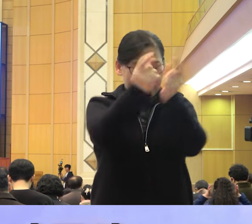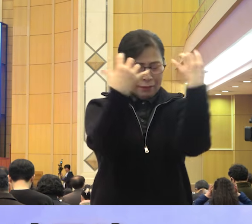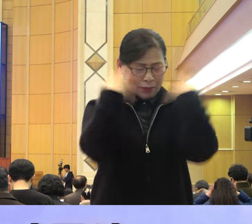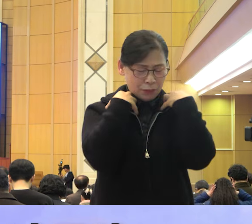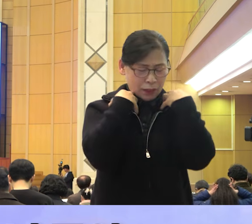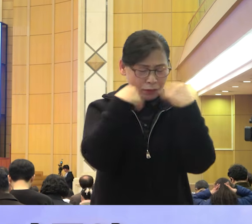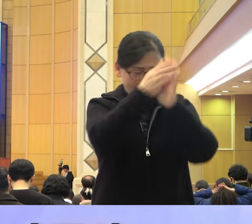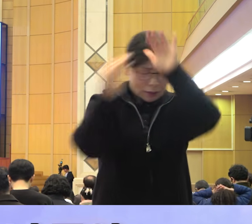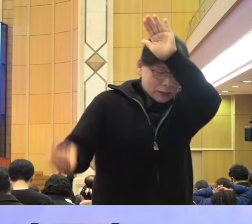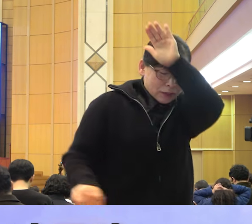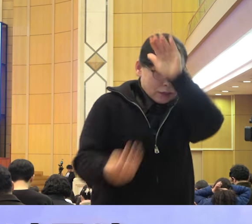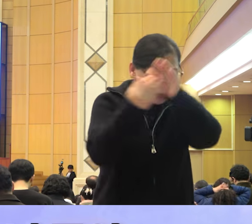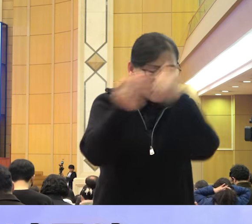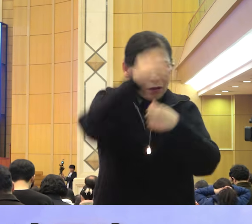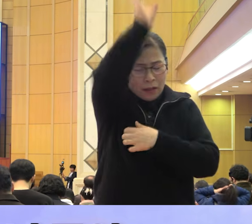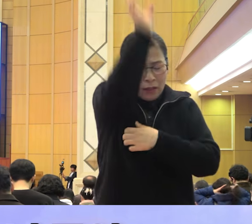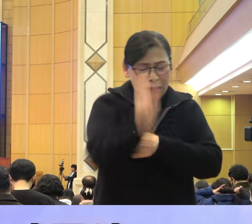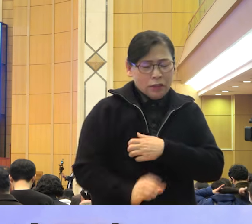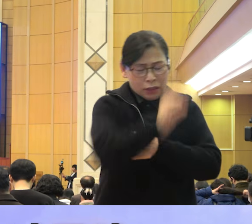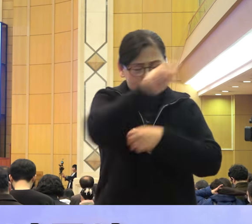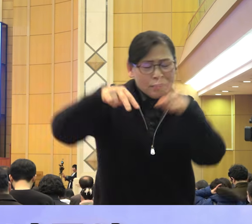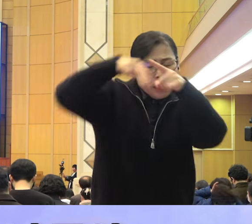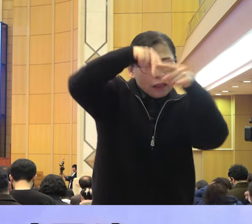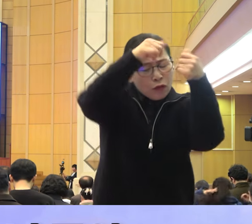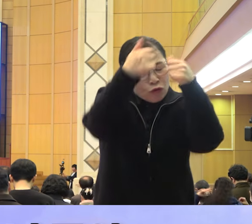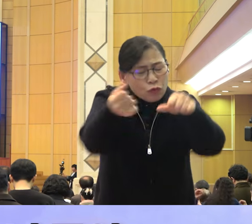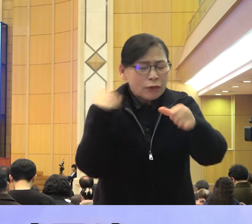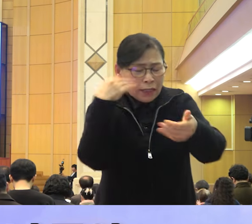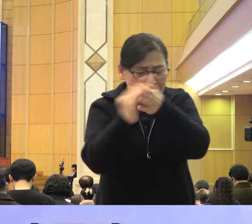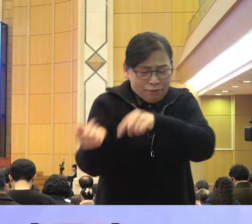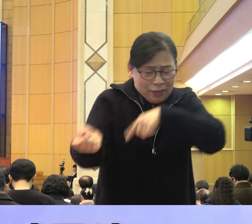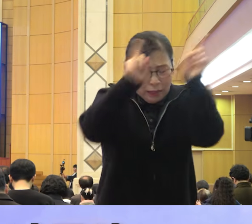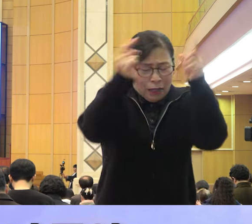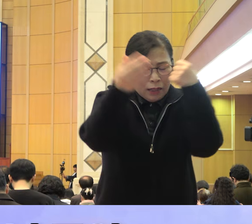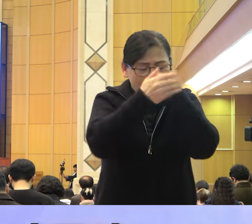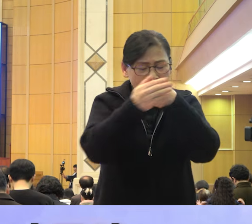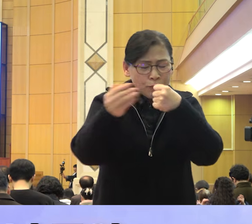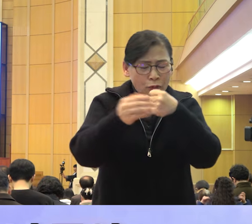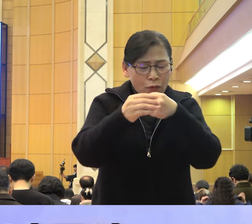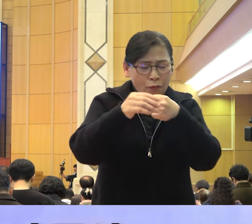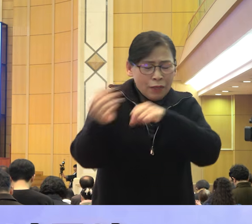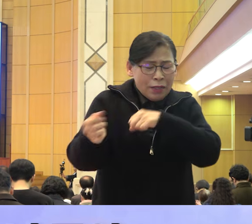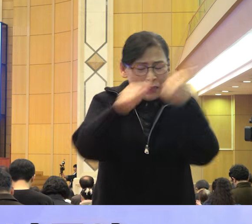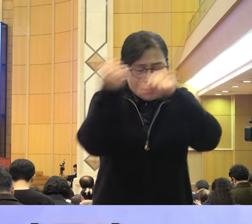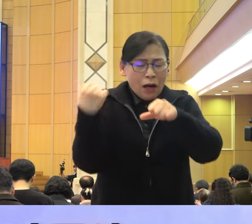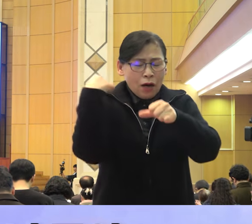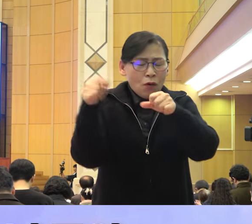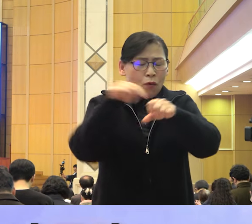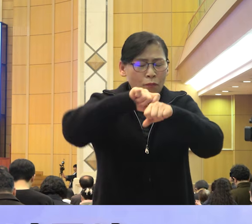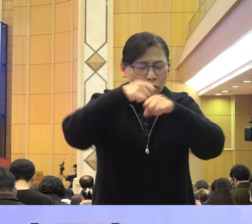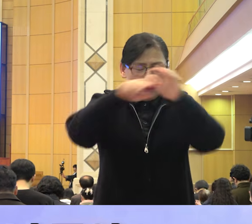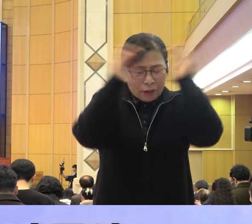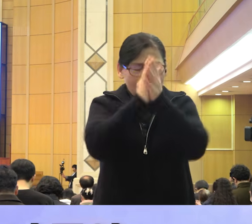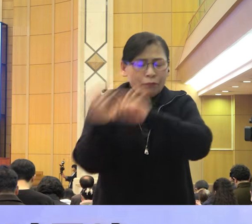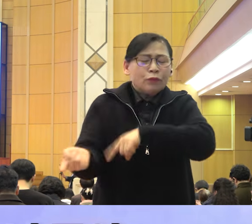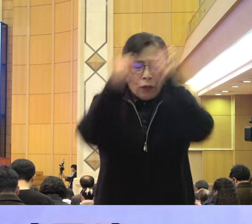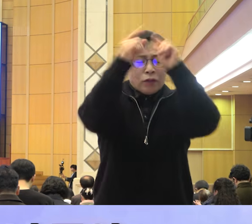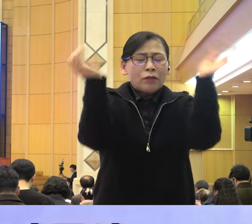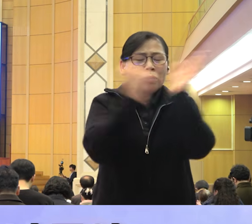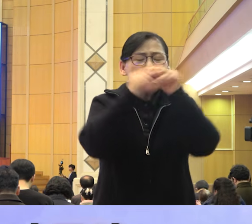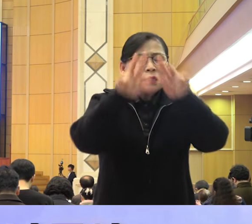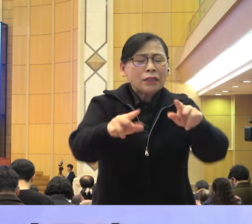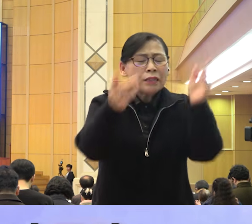이루기 위하여 십자가에 죽었다가 살아나심으로 사활 계속하셨나이다.